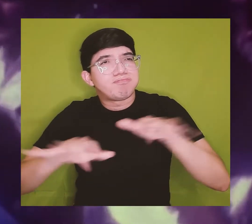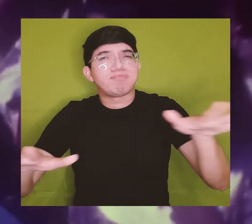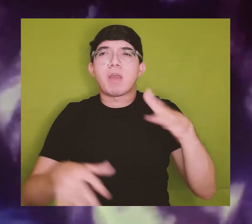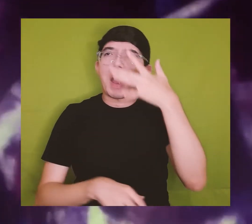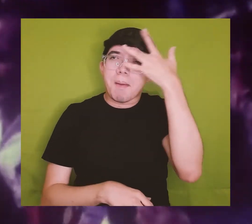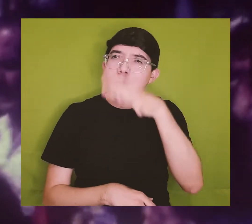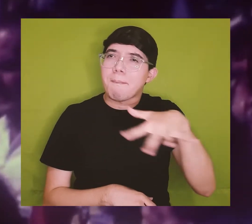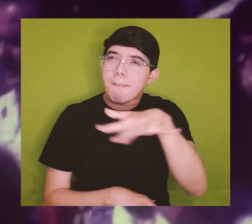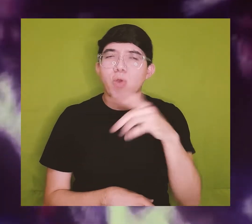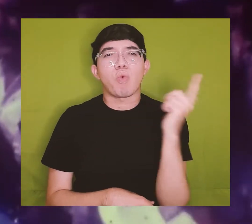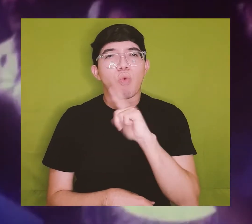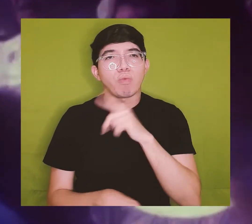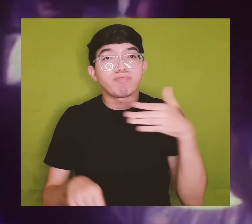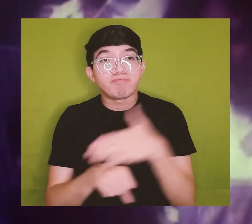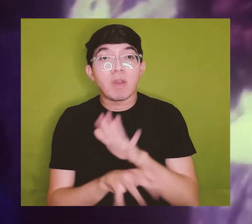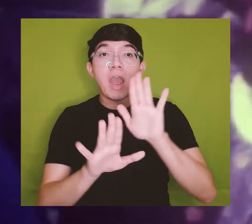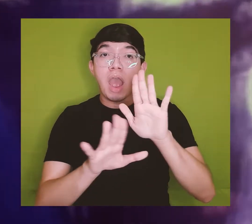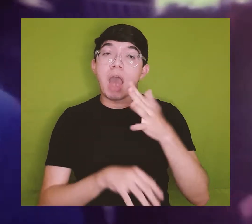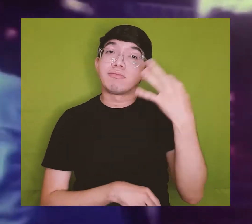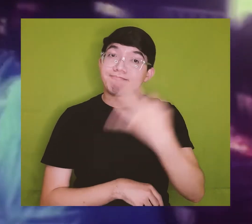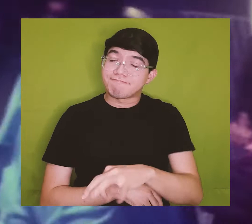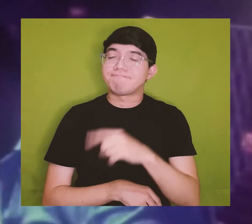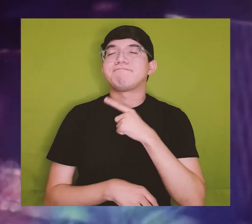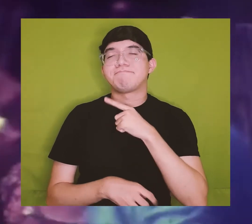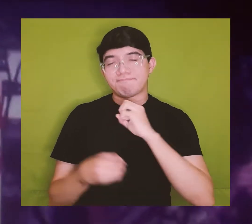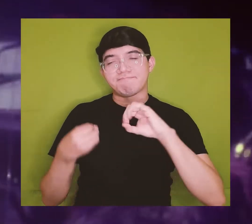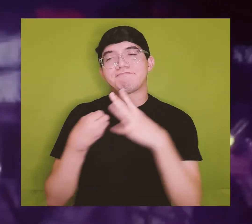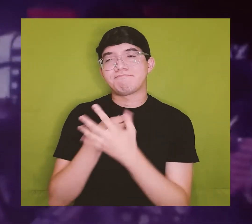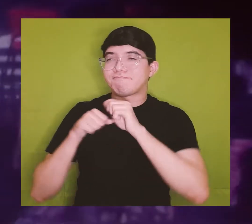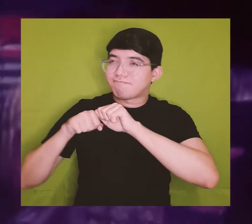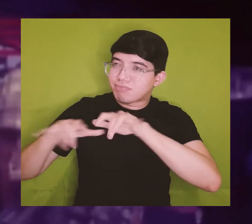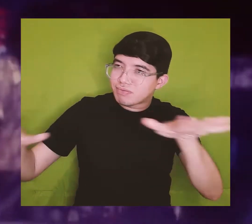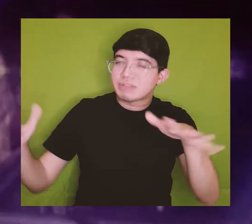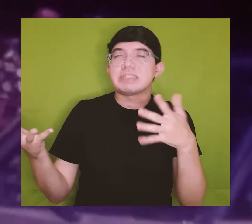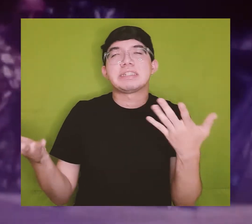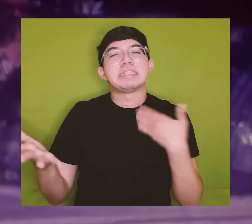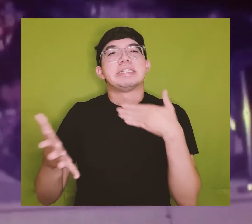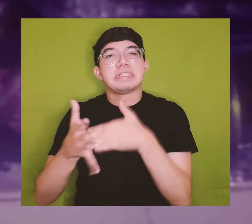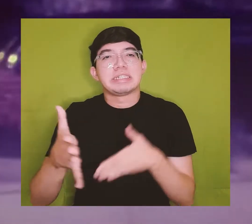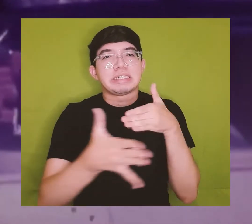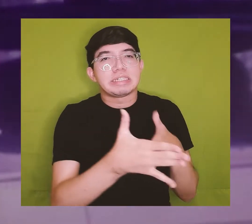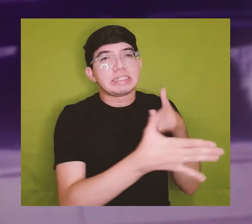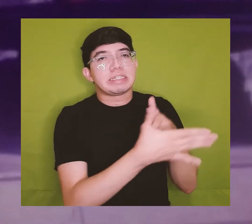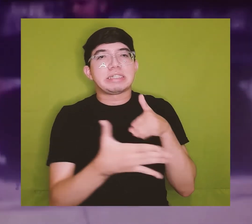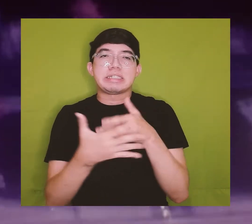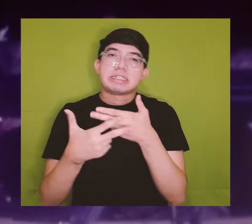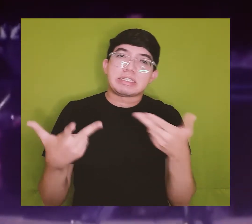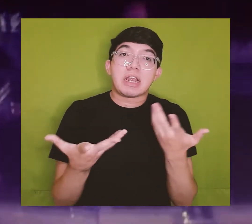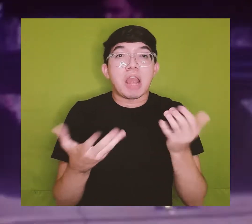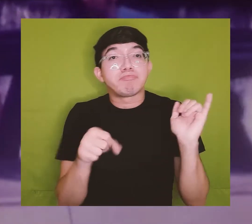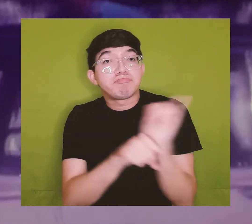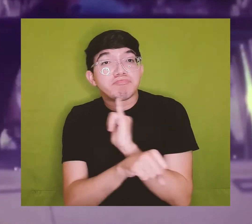mais pessoas tenham acesso. A gente entende que a pandemia está rolando ainda, a gente entende que os acessos são difíceis, a gente quer construir uma